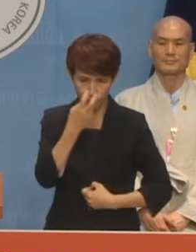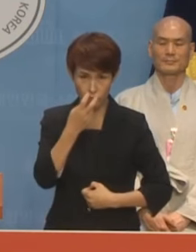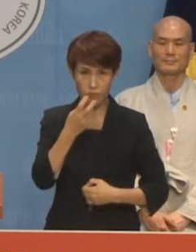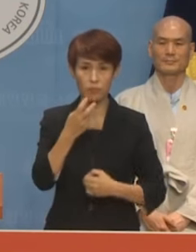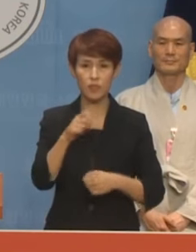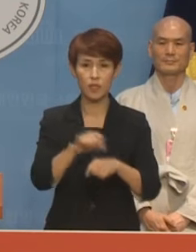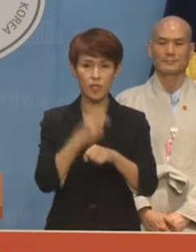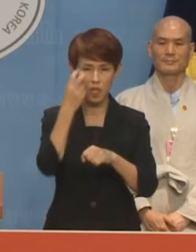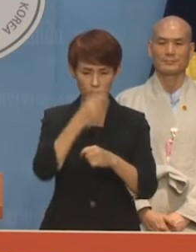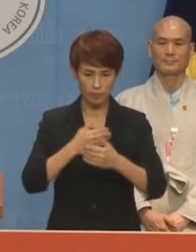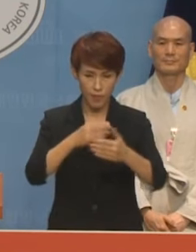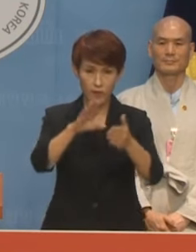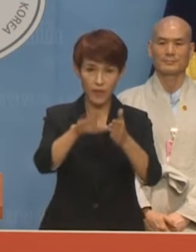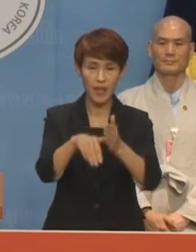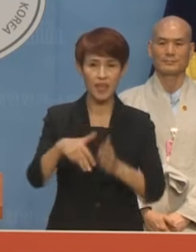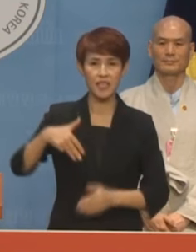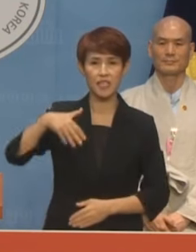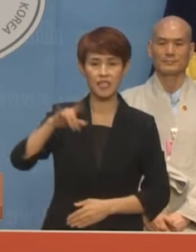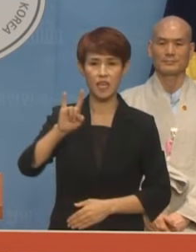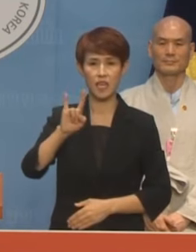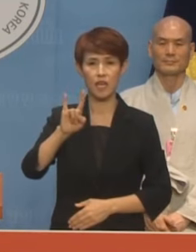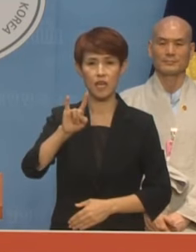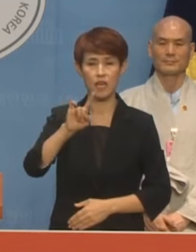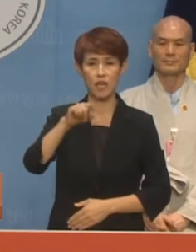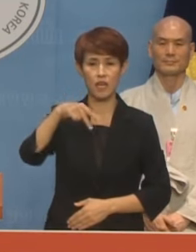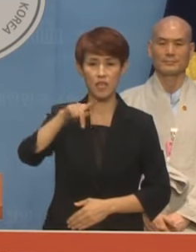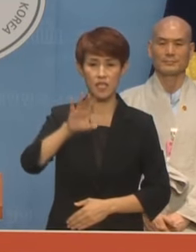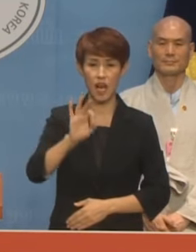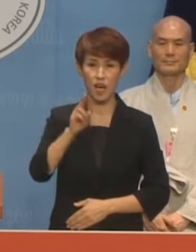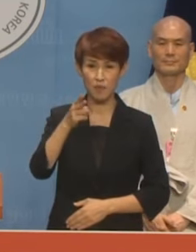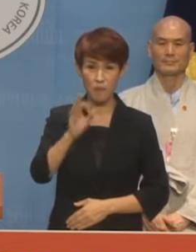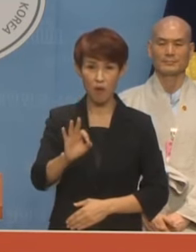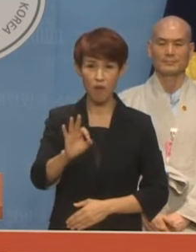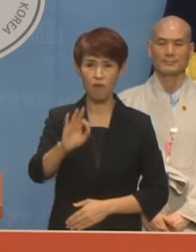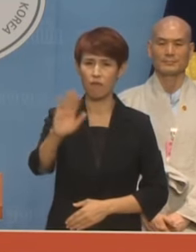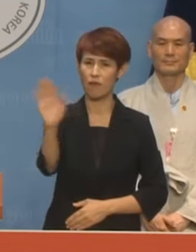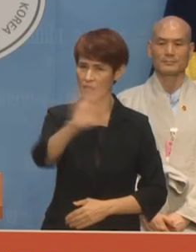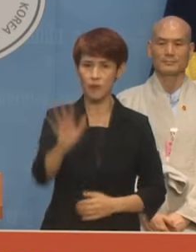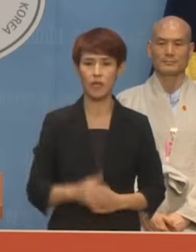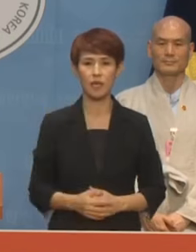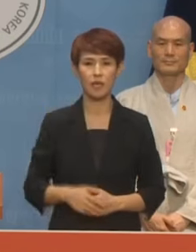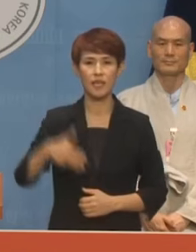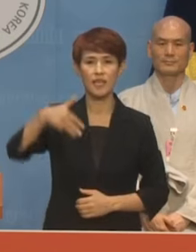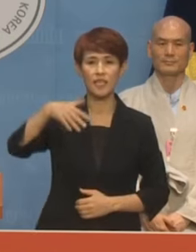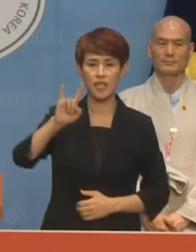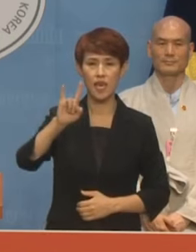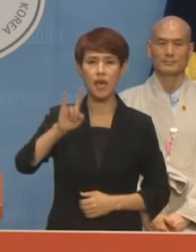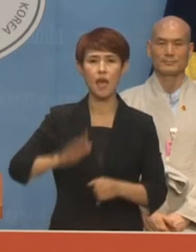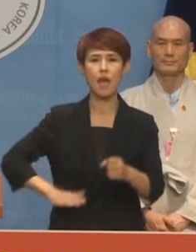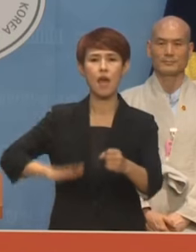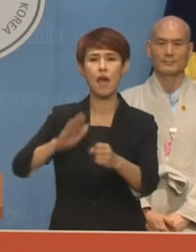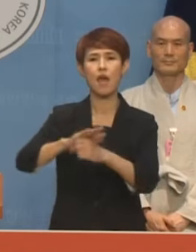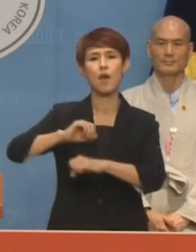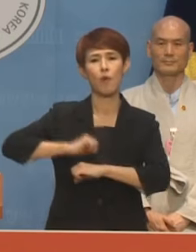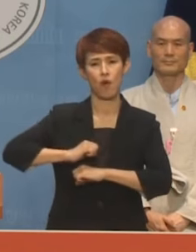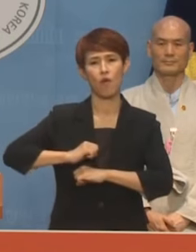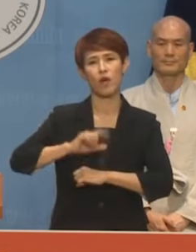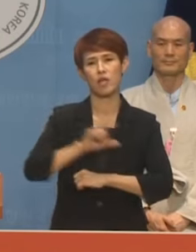모두들 최상병이라고 하시는데요. 최상병이 아니라 최해병이라 해주시기